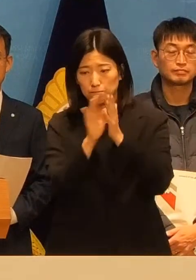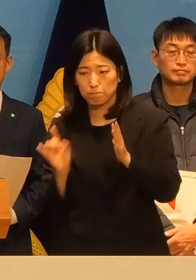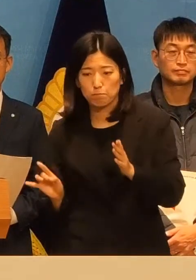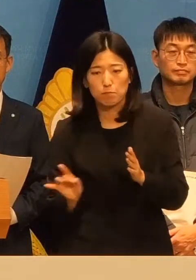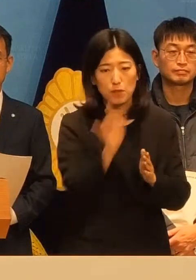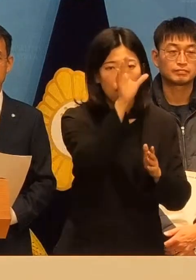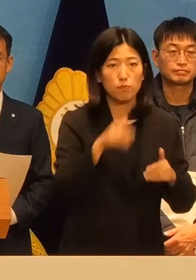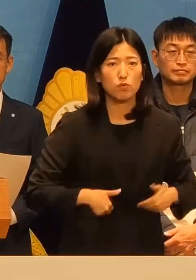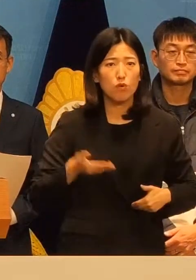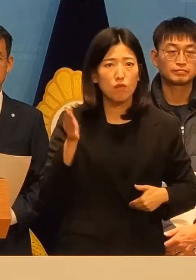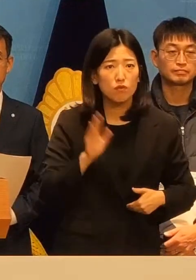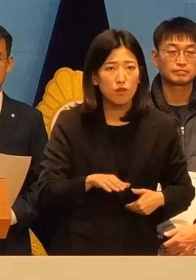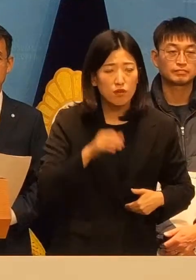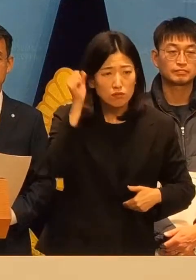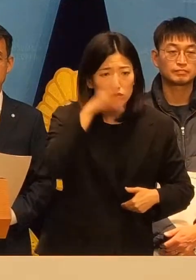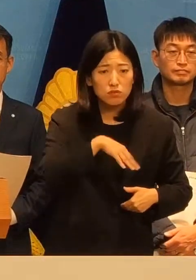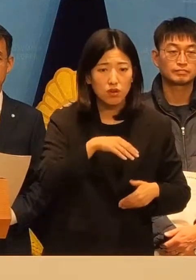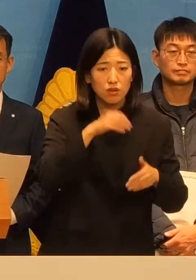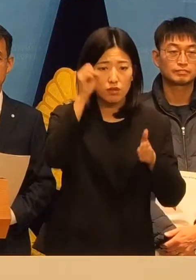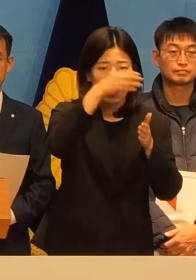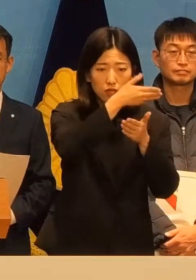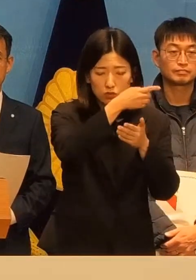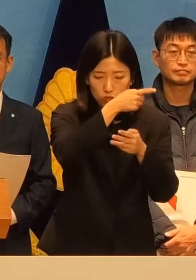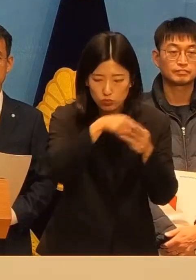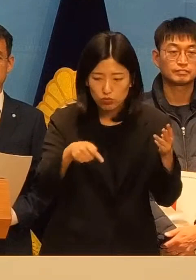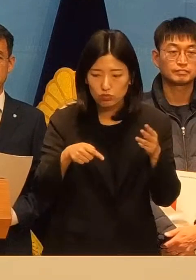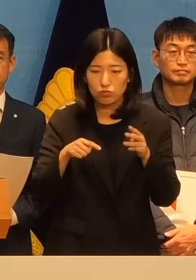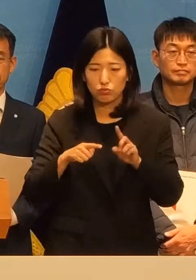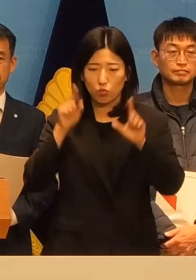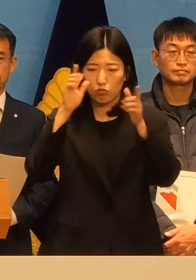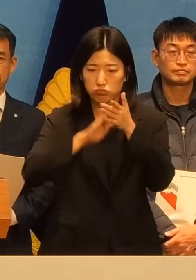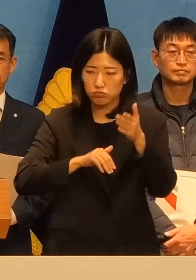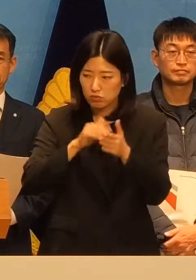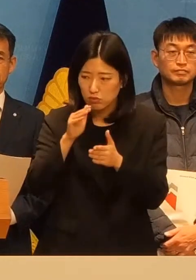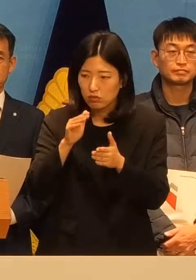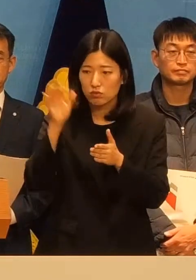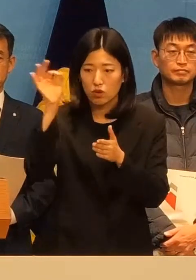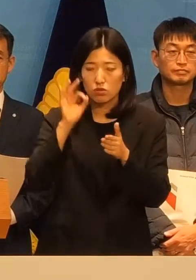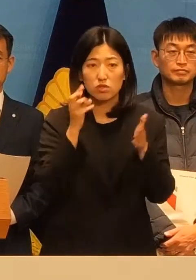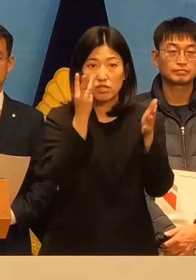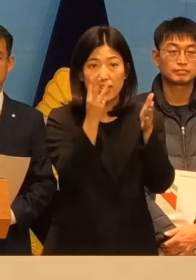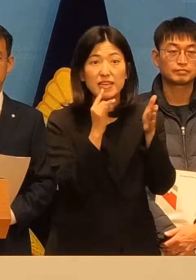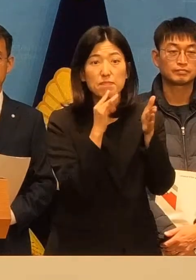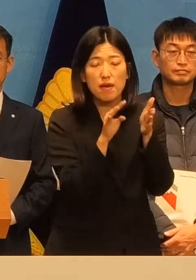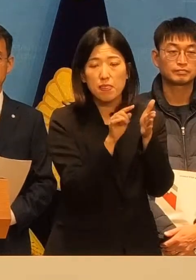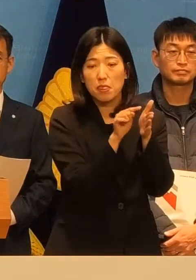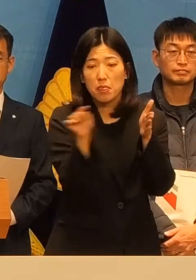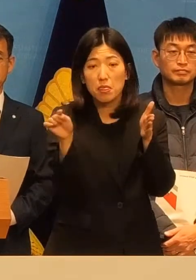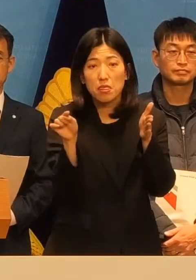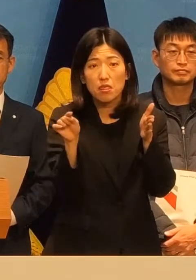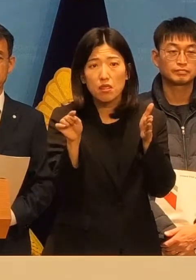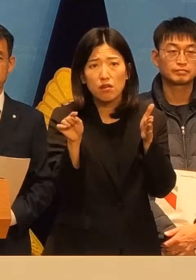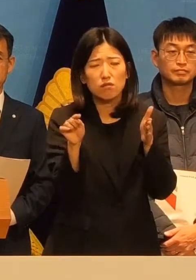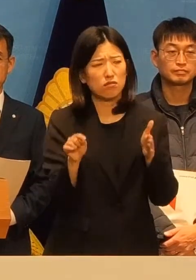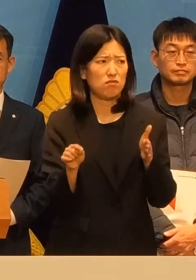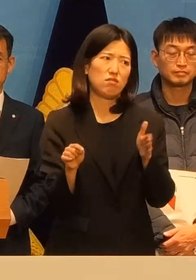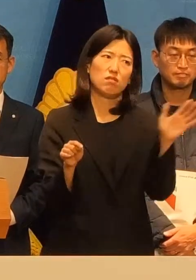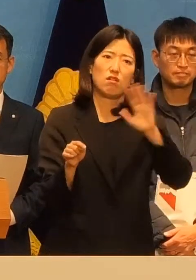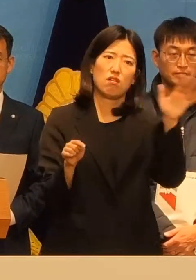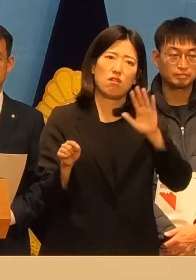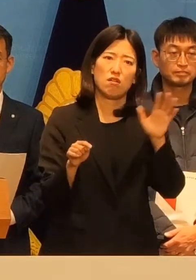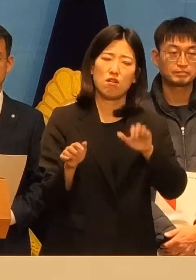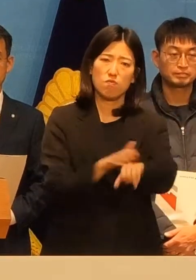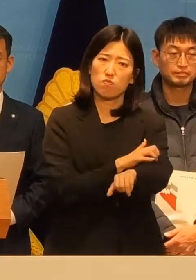셔틀 증차로 추진될 경우 이 불편을 해소되기는커녕 앞으로도